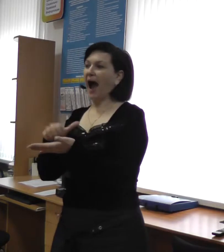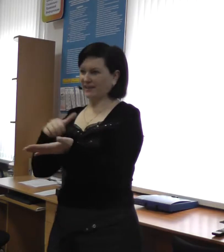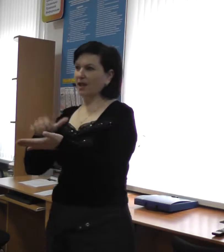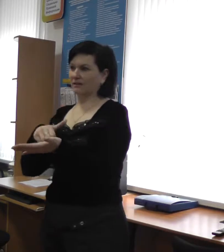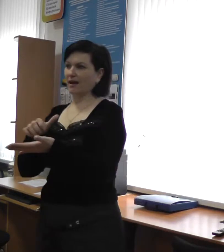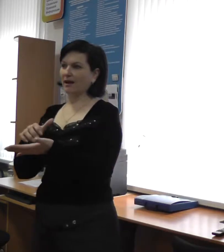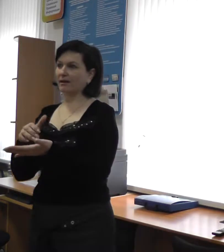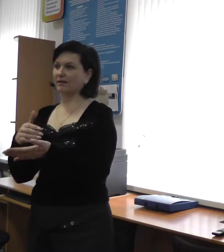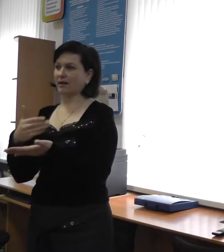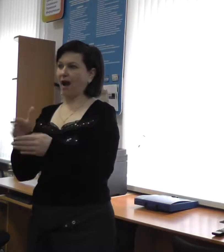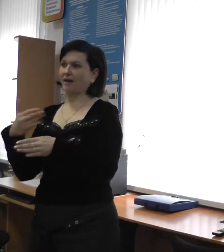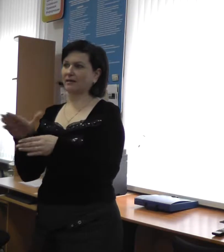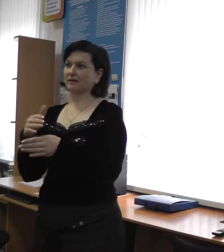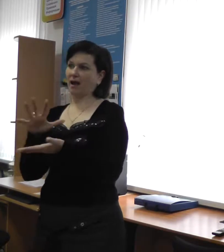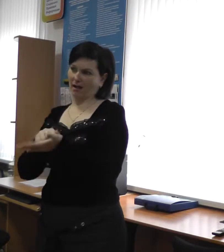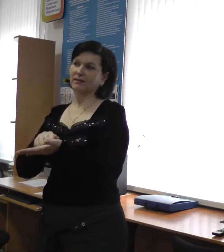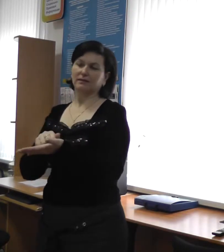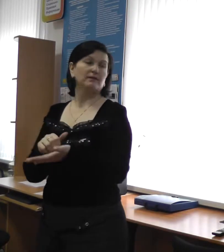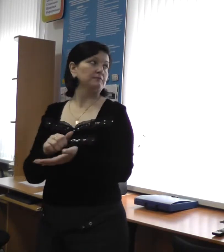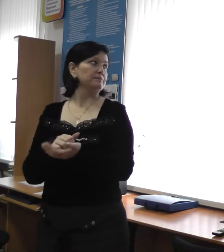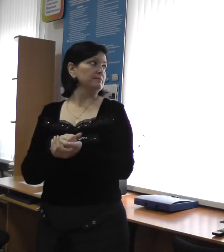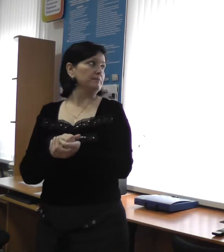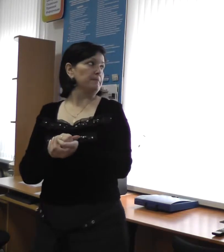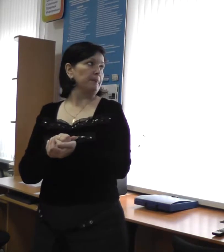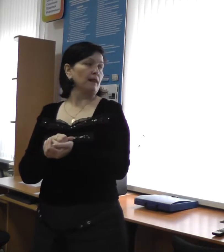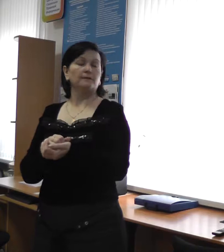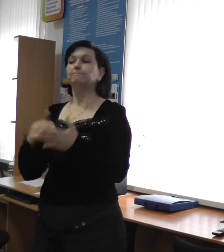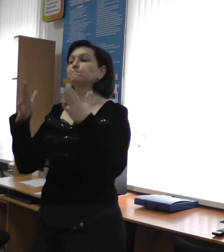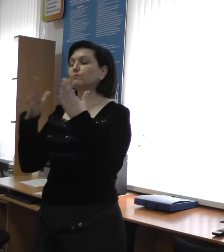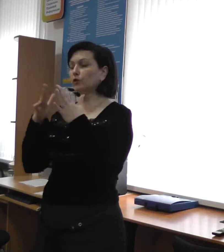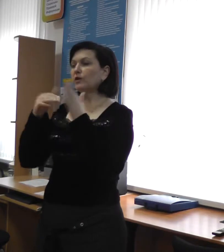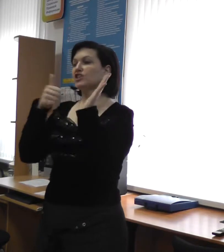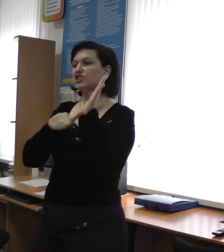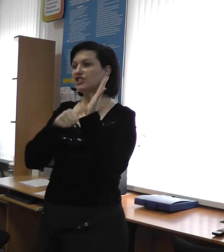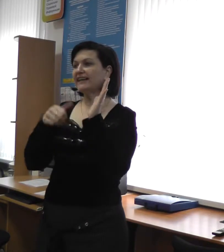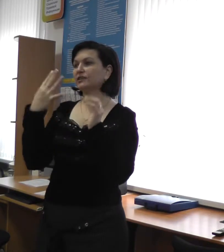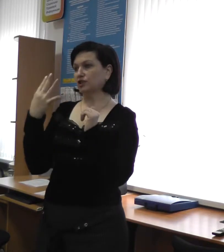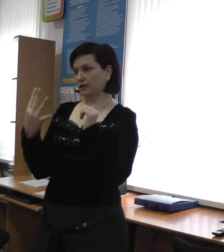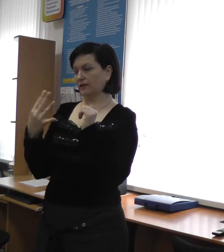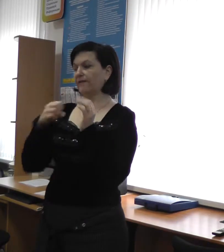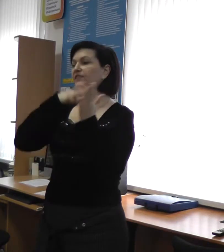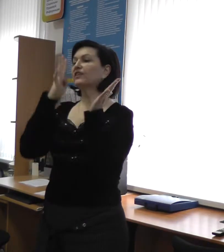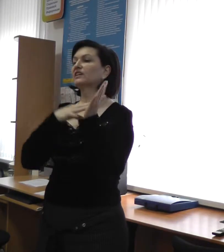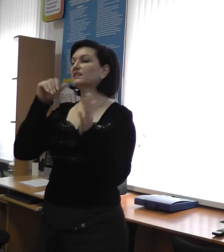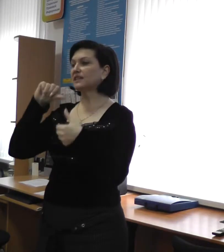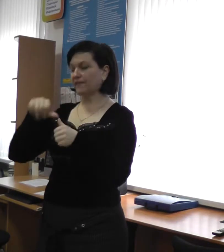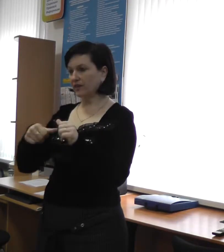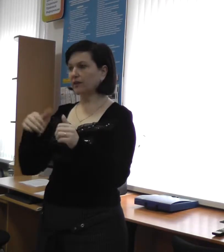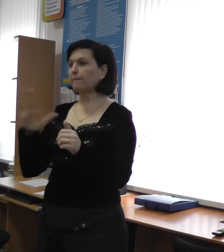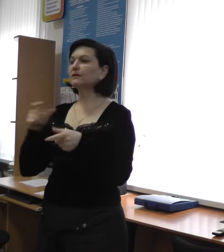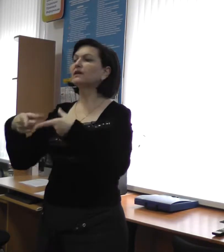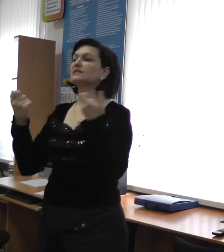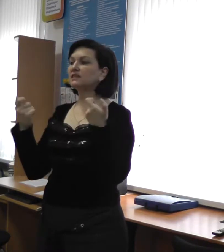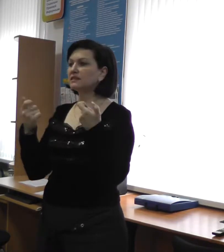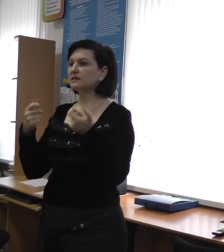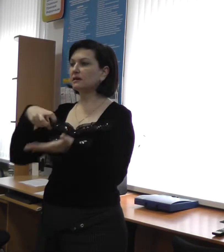здание, можно сказать, не выделяется на сегодняшний. Дом под номером 64 в 19 веке был гостиницей с